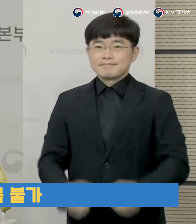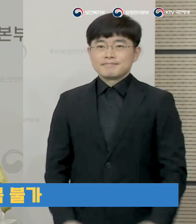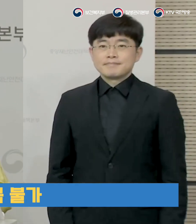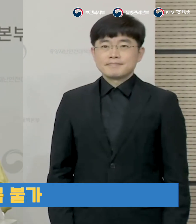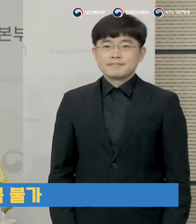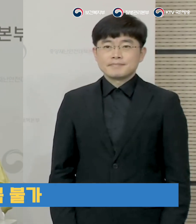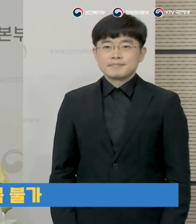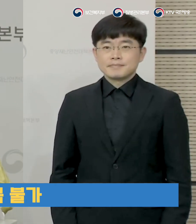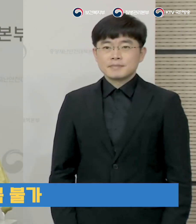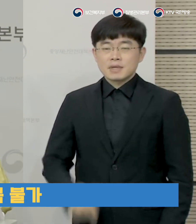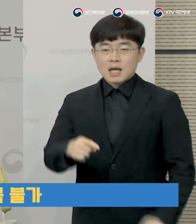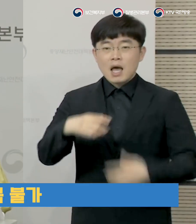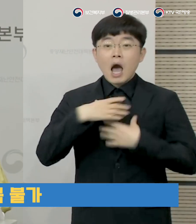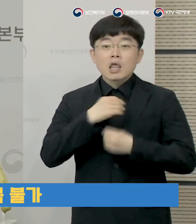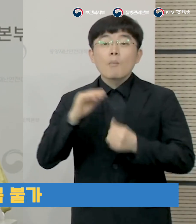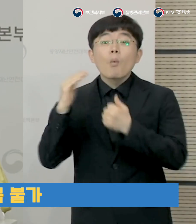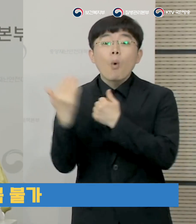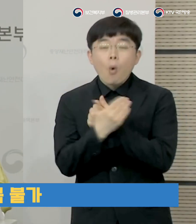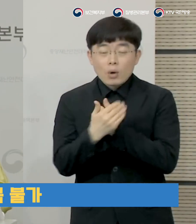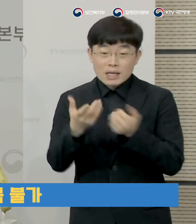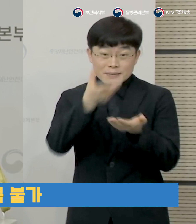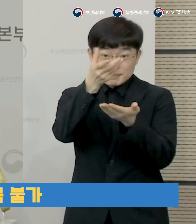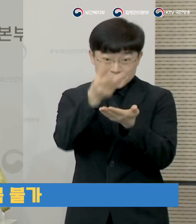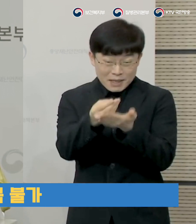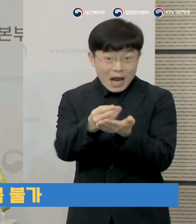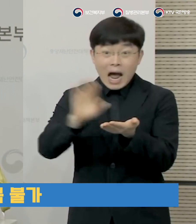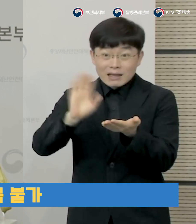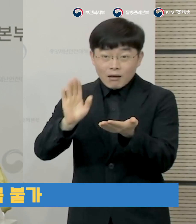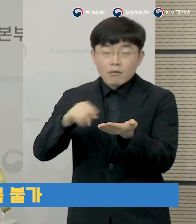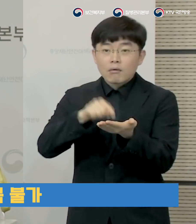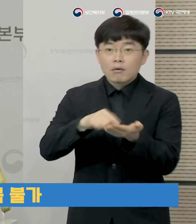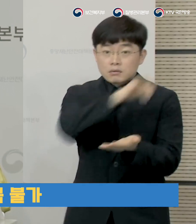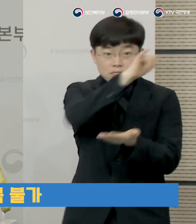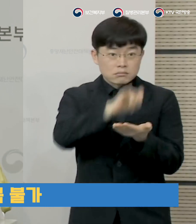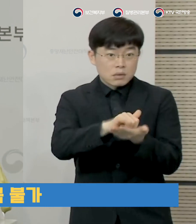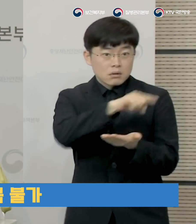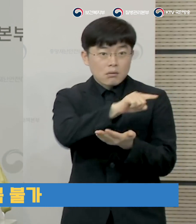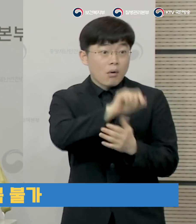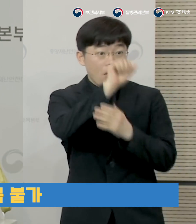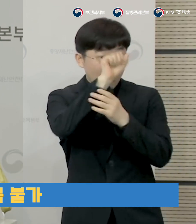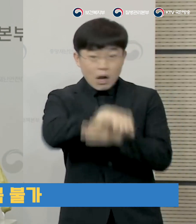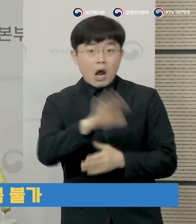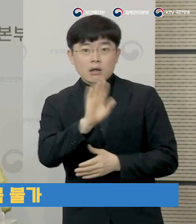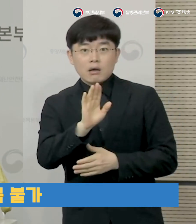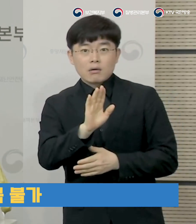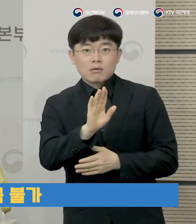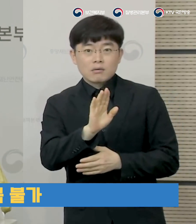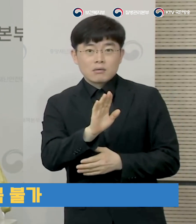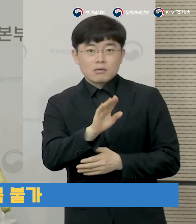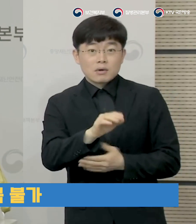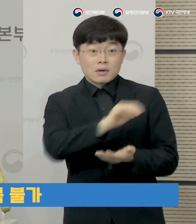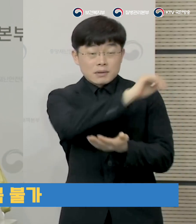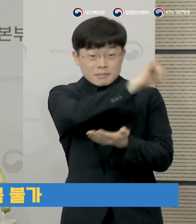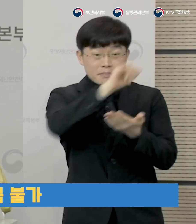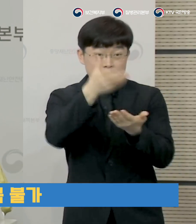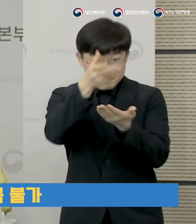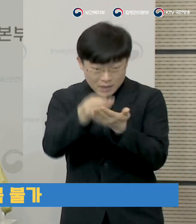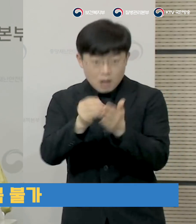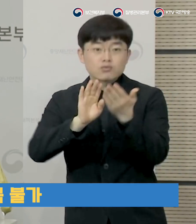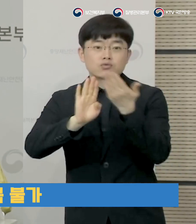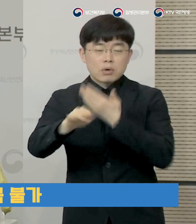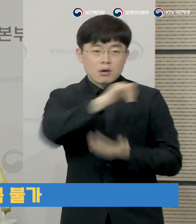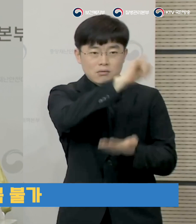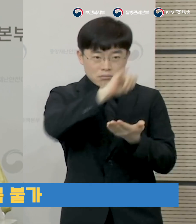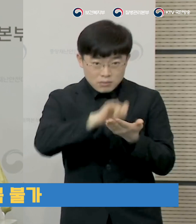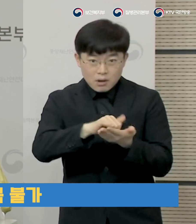앞으로는 그 안전보호 앱을 설치하지 않으면 입국 허가가 되지 않습니다. 그래서 안전보호 앱을 설치해야 입국이 되고요.